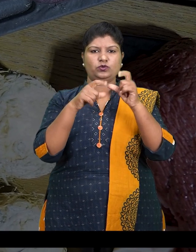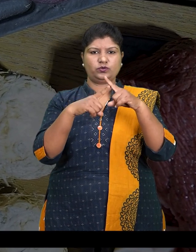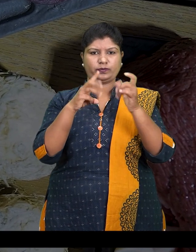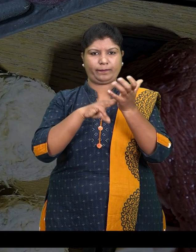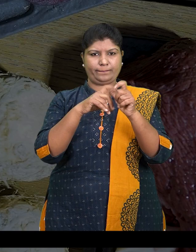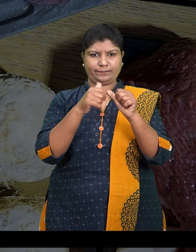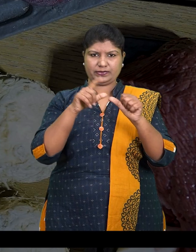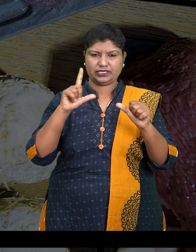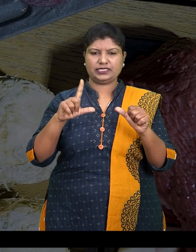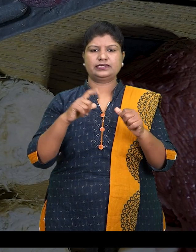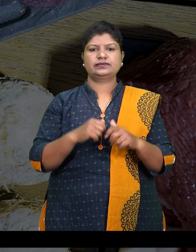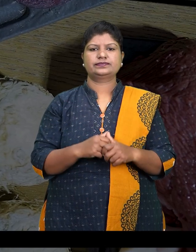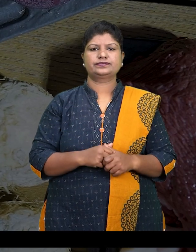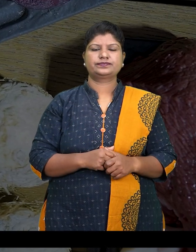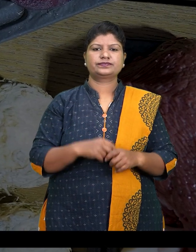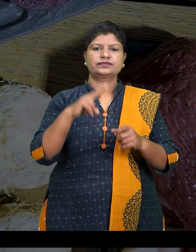ओटमील,